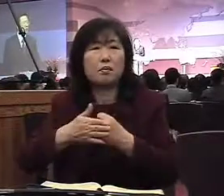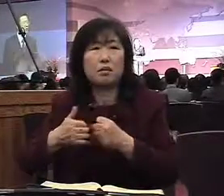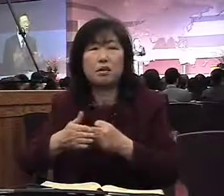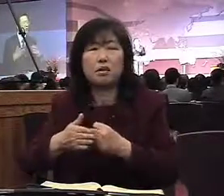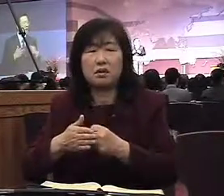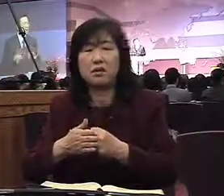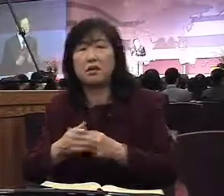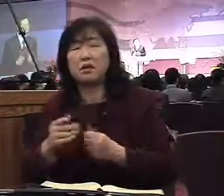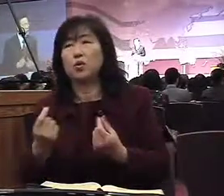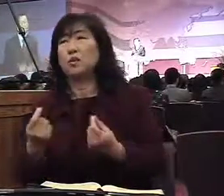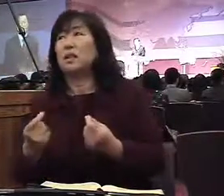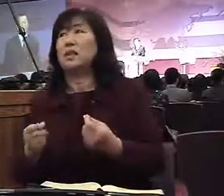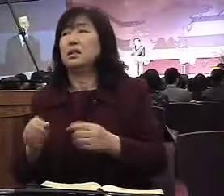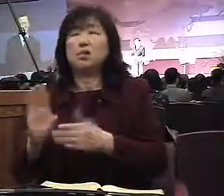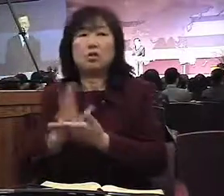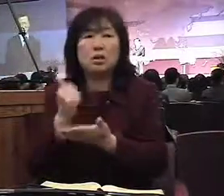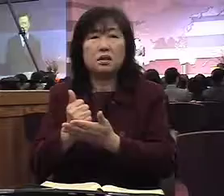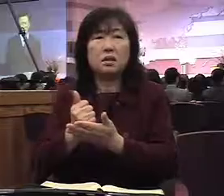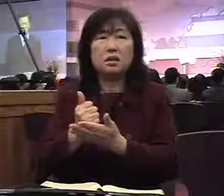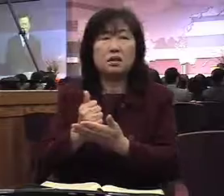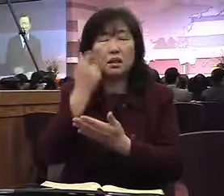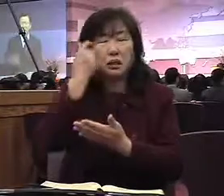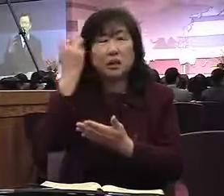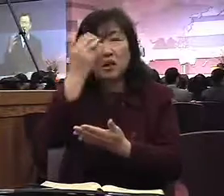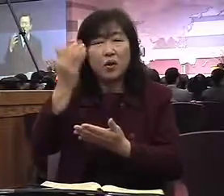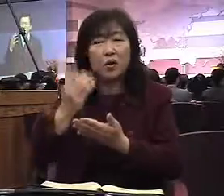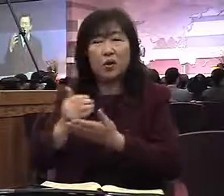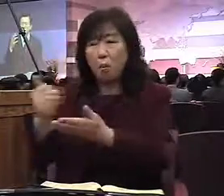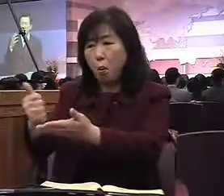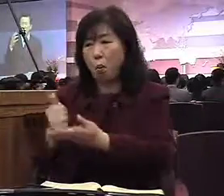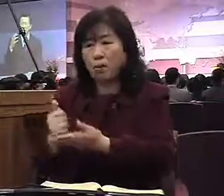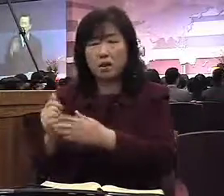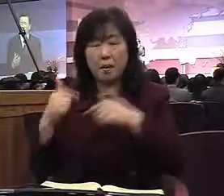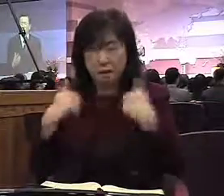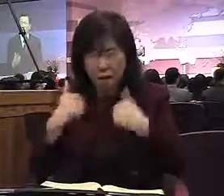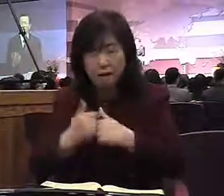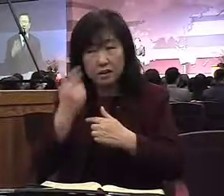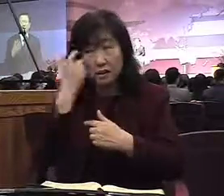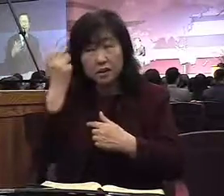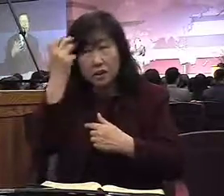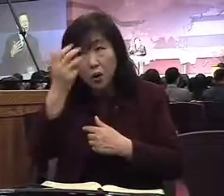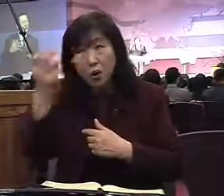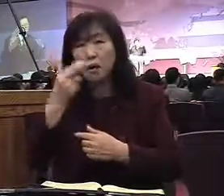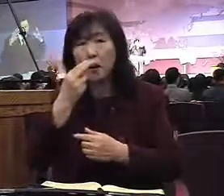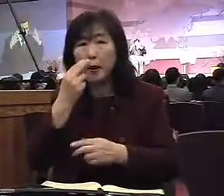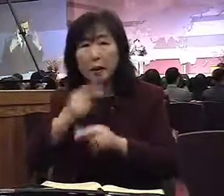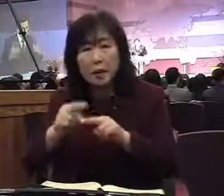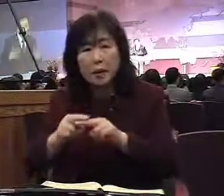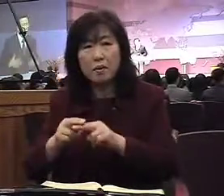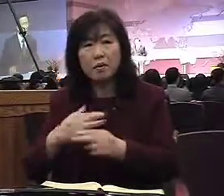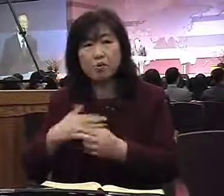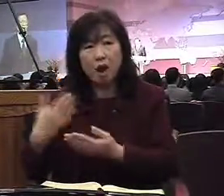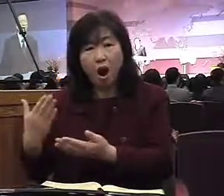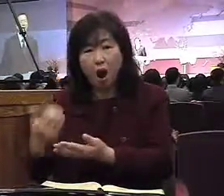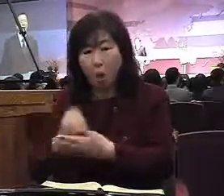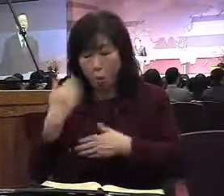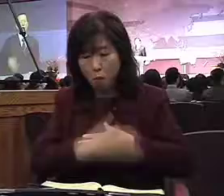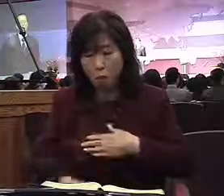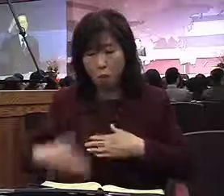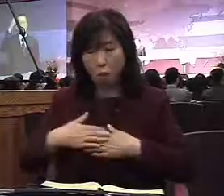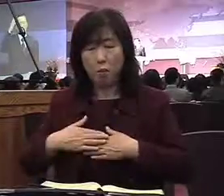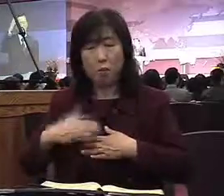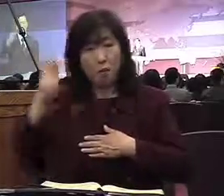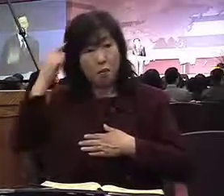우리는요 성령을 안에 모시고 사는 자들, 매일매일 우리는 그 성령의 기름을 우리